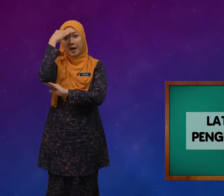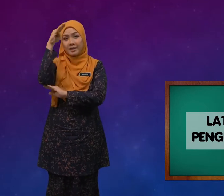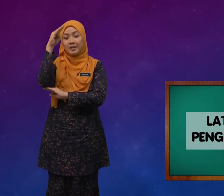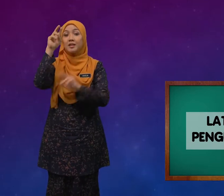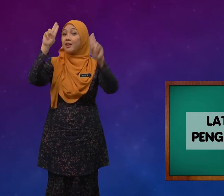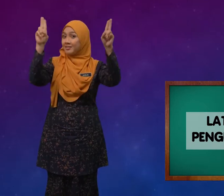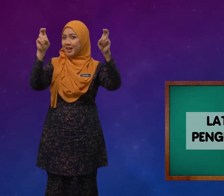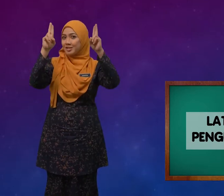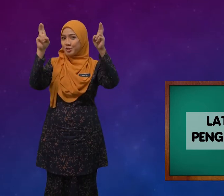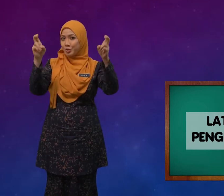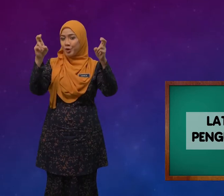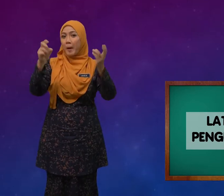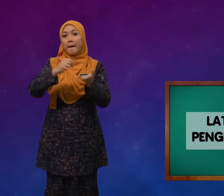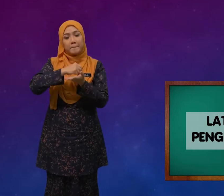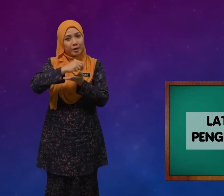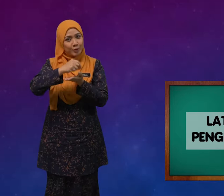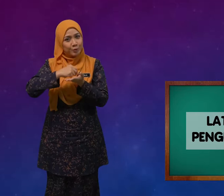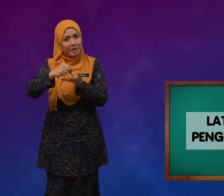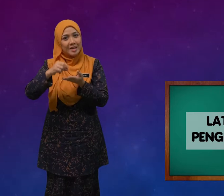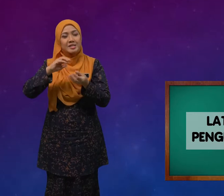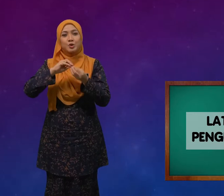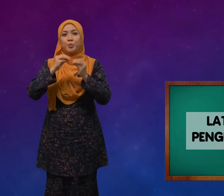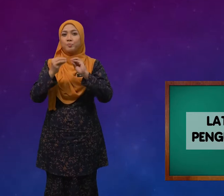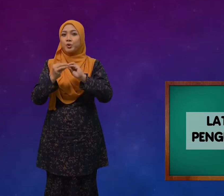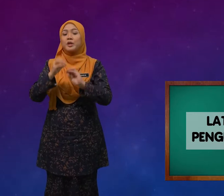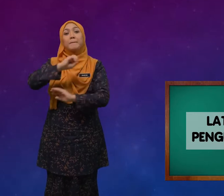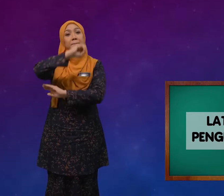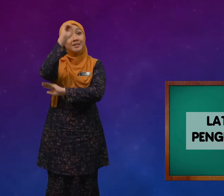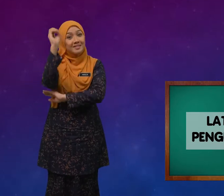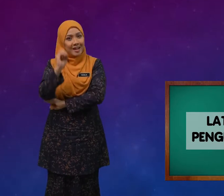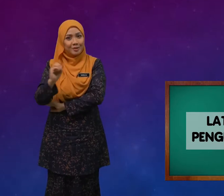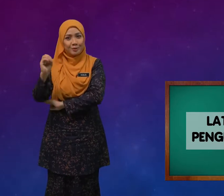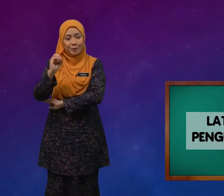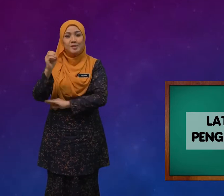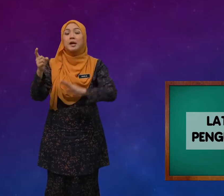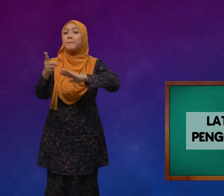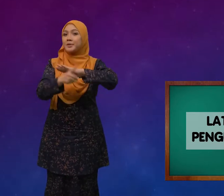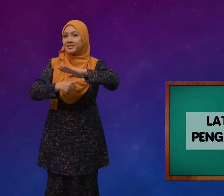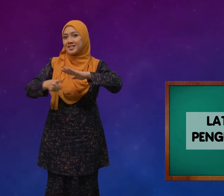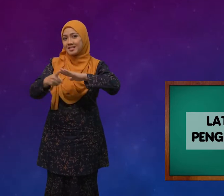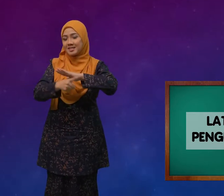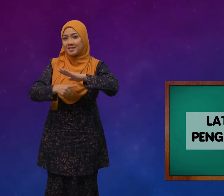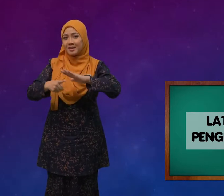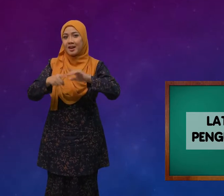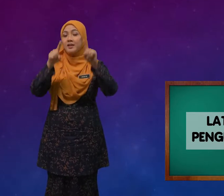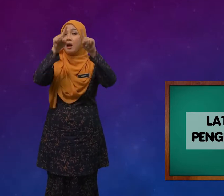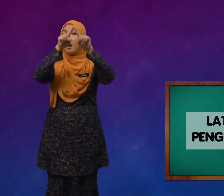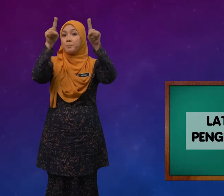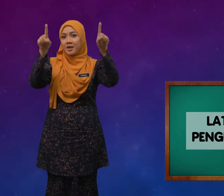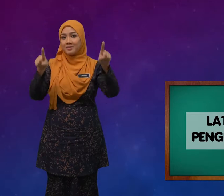bagi tajuk menulis nombor peratus berdasarkan